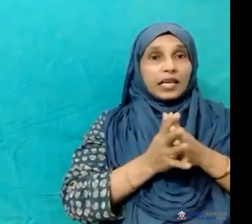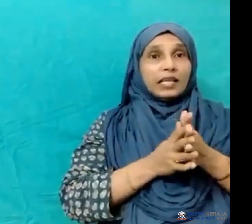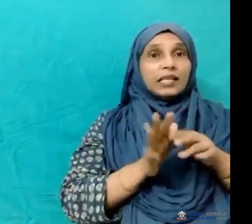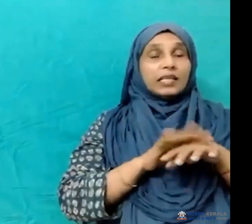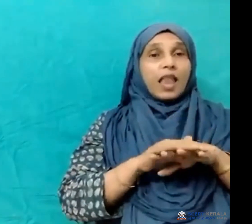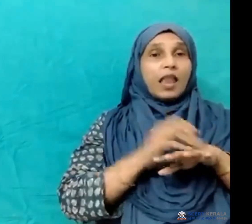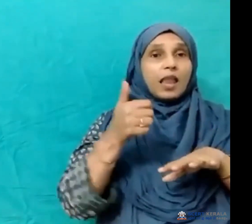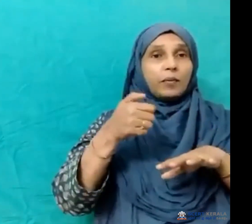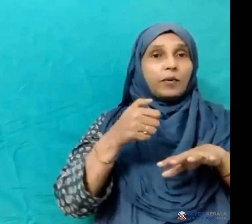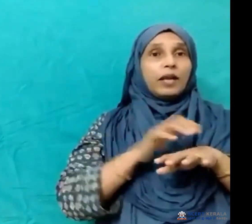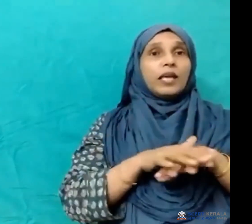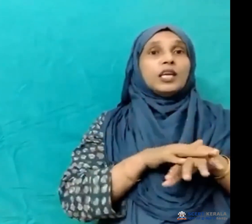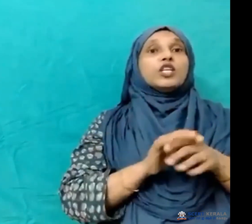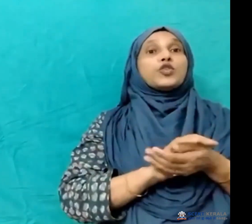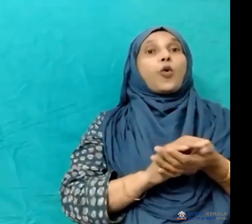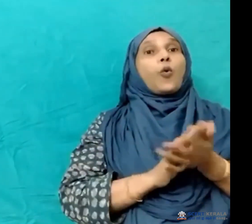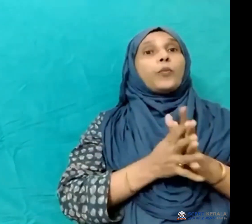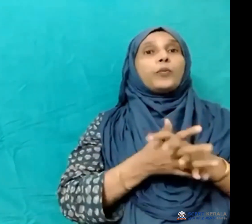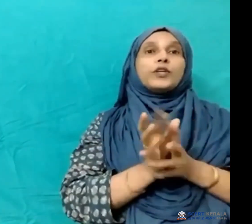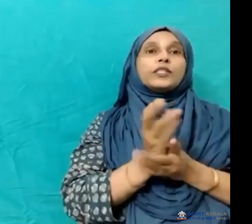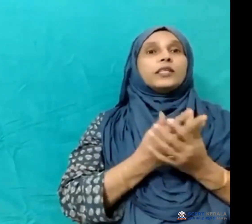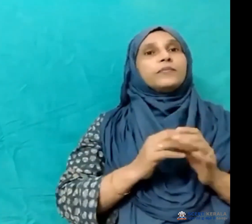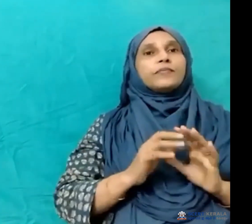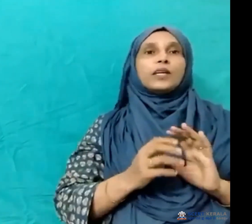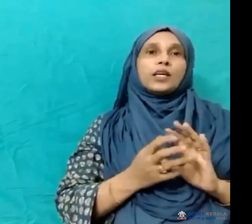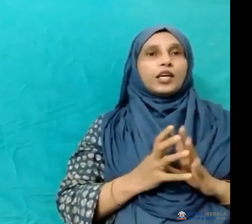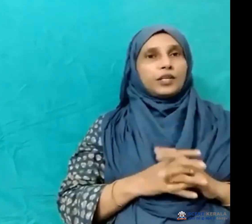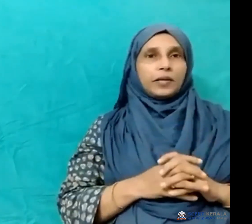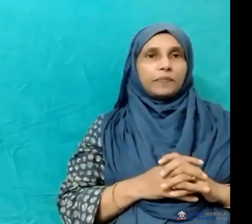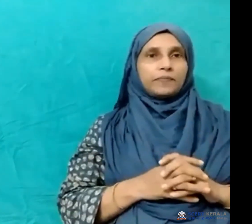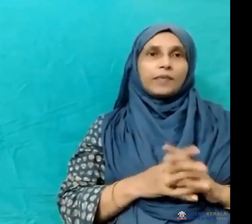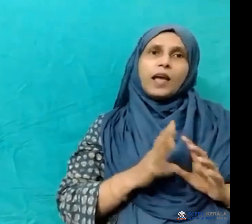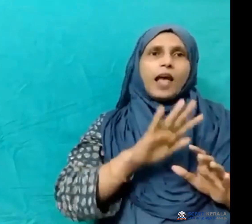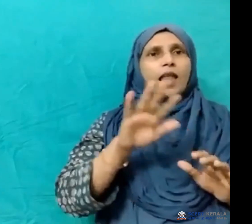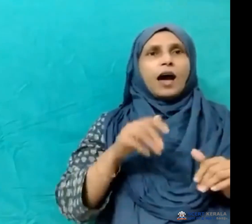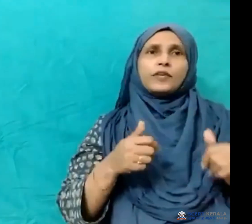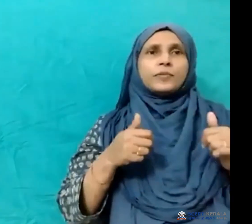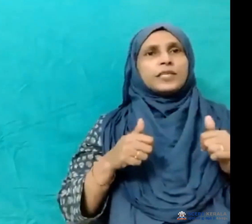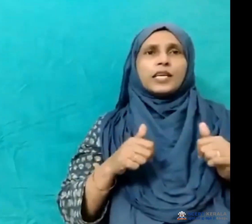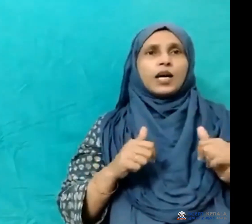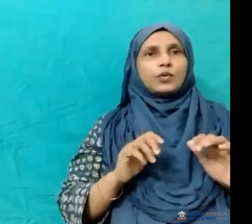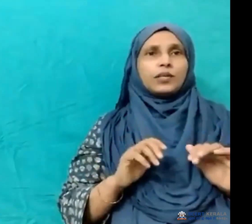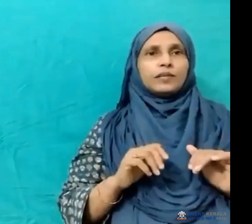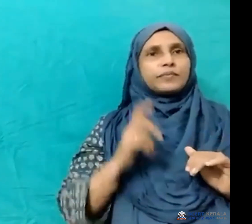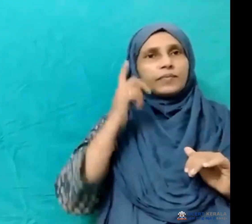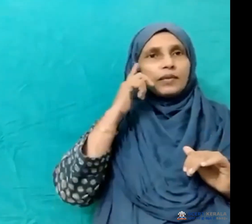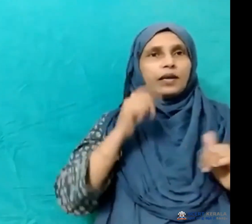കൈകള് നല്ല പോലെ സോപ്പ് ഉപയോഗിച്ച് കഴുകണം. എല്ലാവരും ചെയ്യാറുണ്ട്,